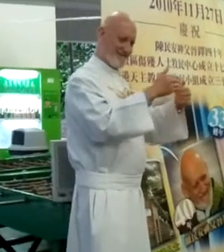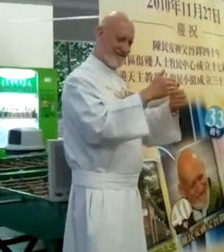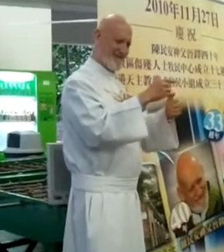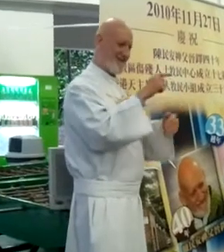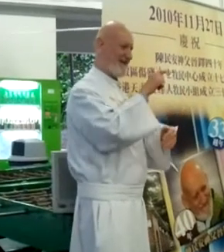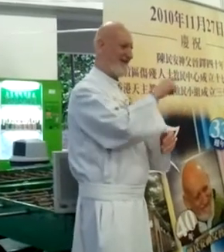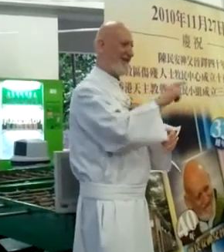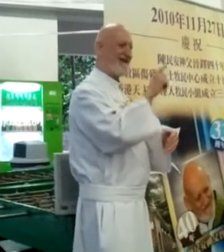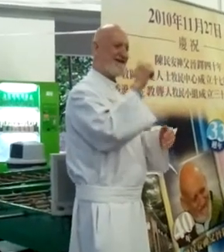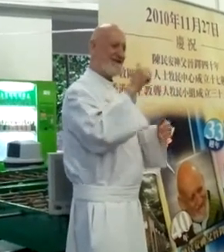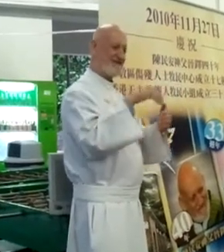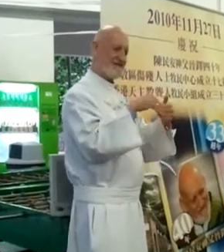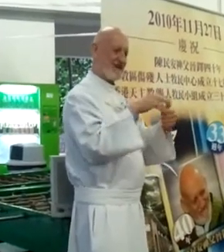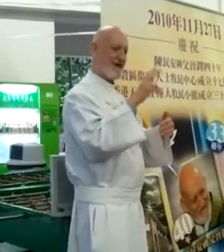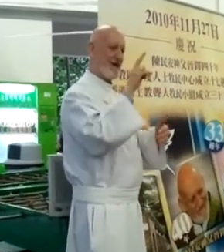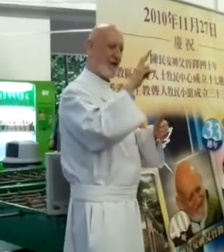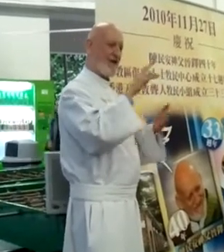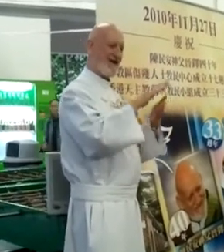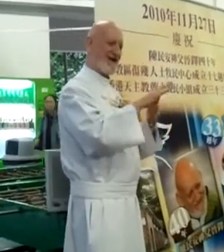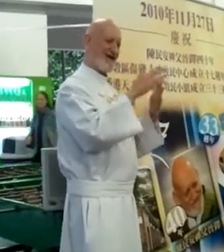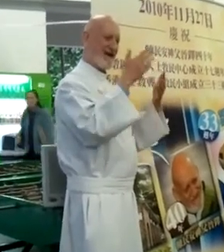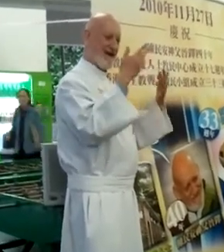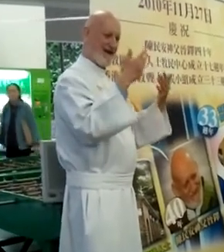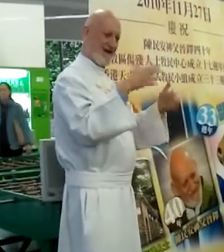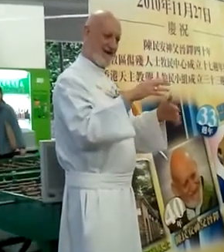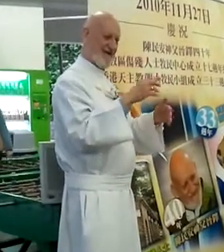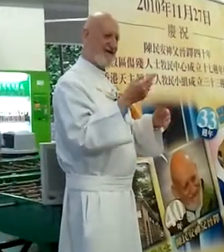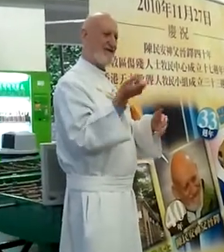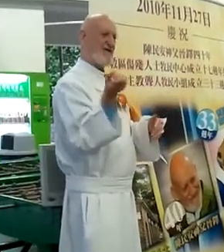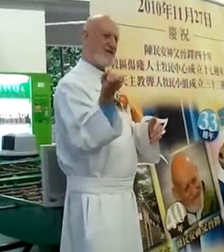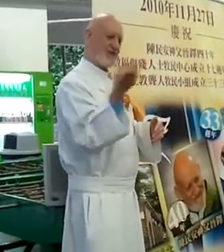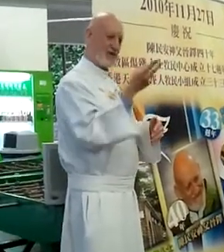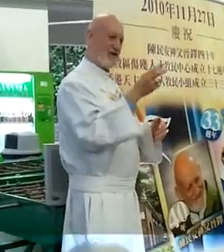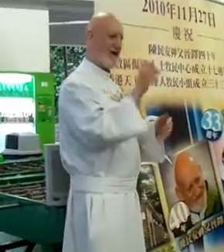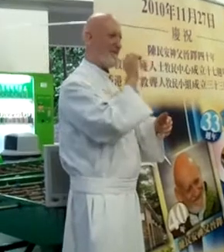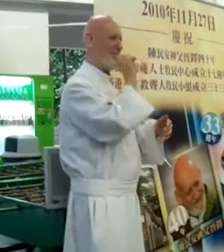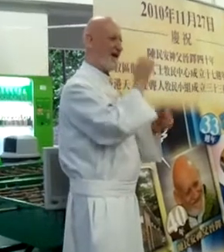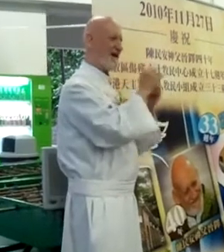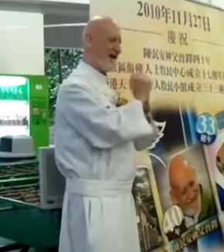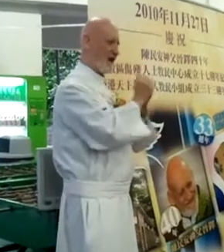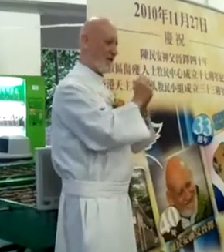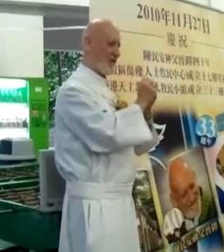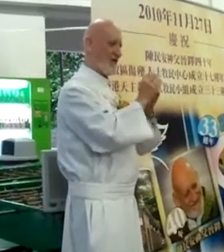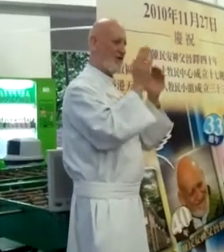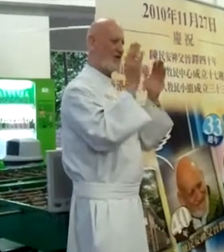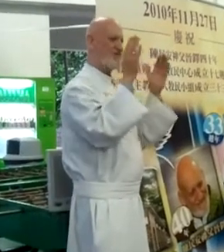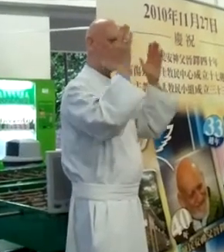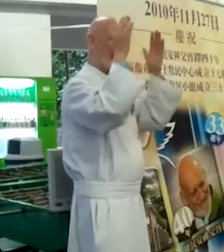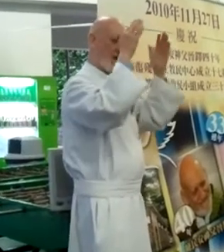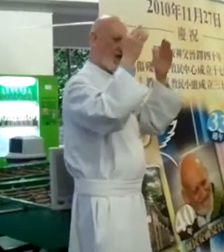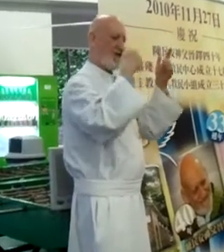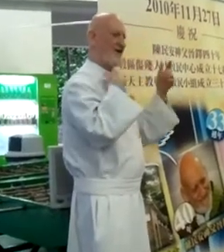你同屋企咧係無關啊。咁於但咧，佢繼續佢堅持